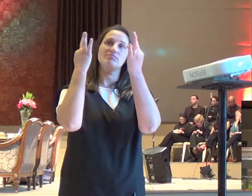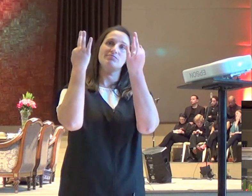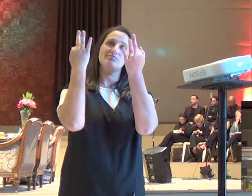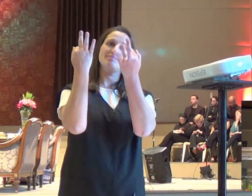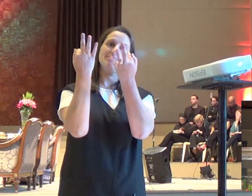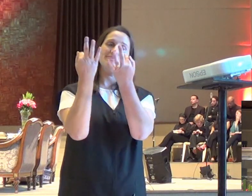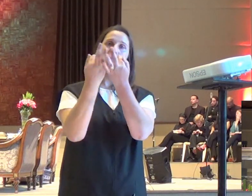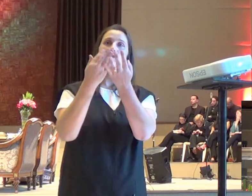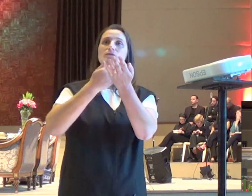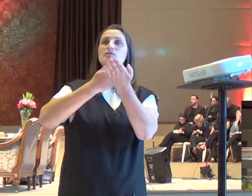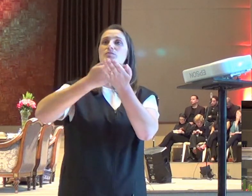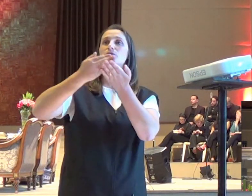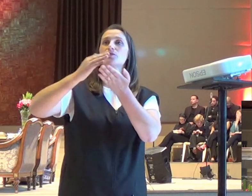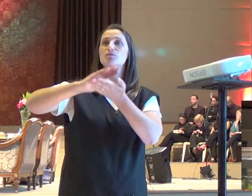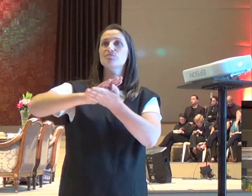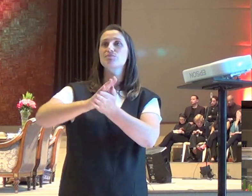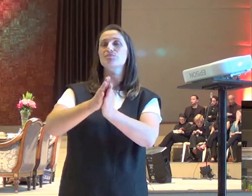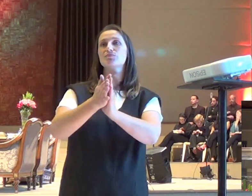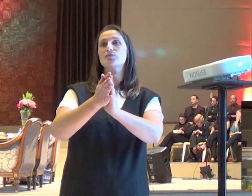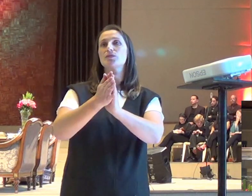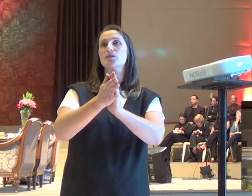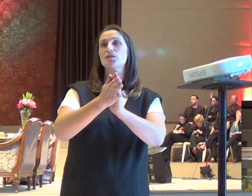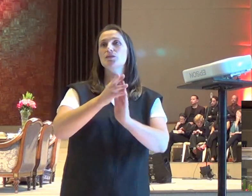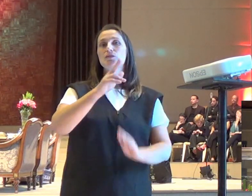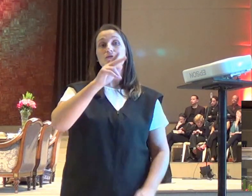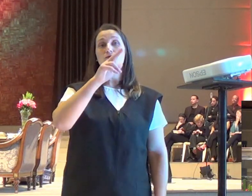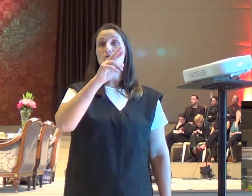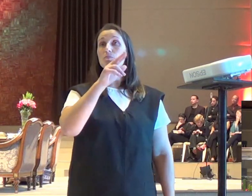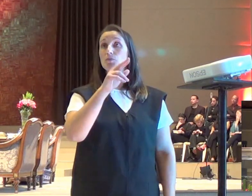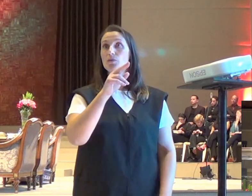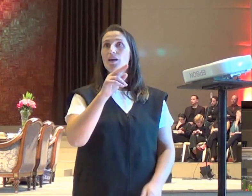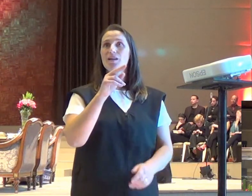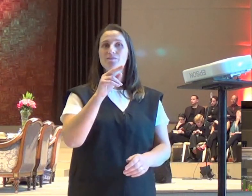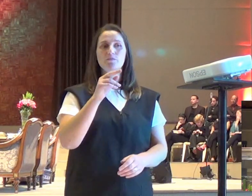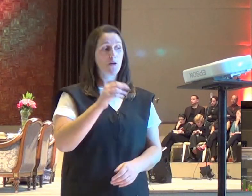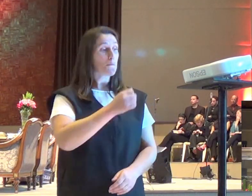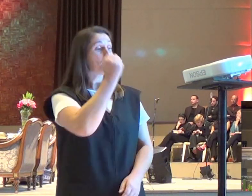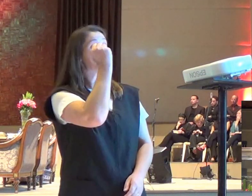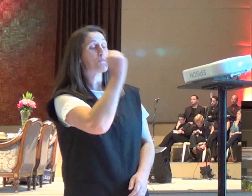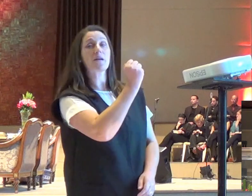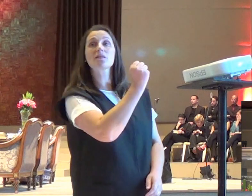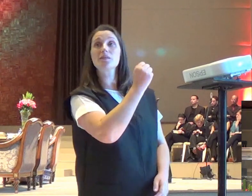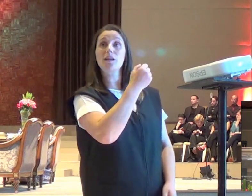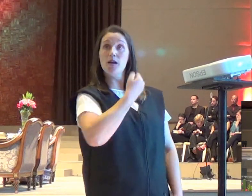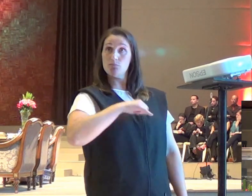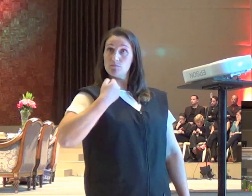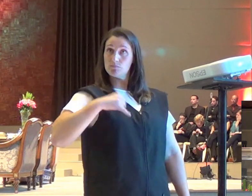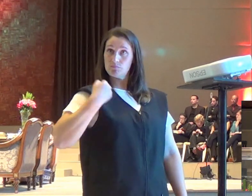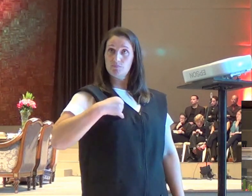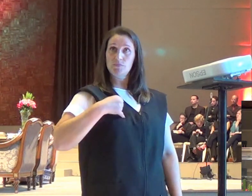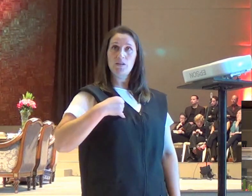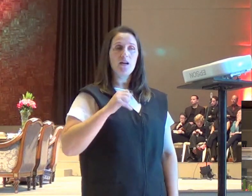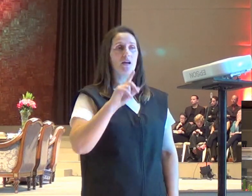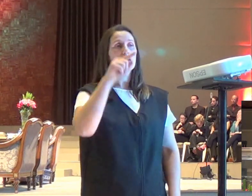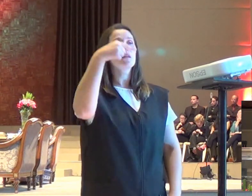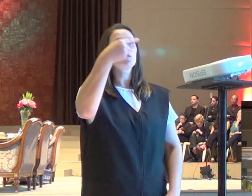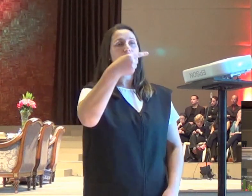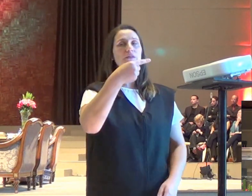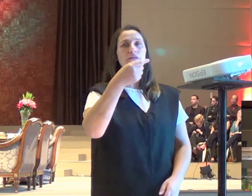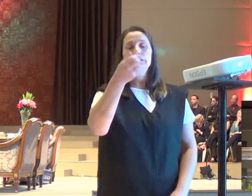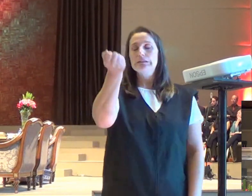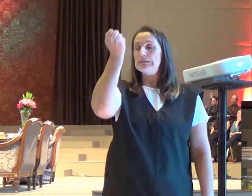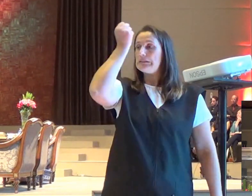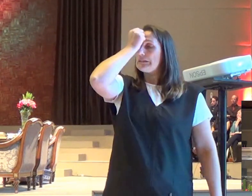os irmãos combinaram entre si, primeiro matar o menino, depois se arrependeram de matar,